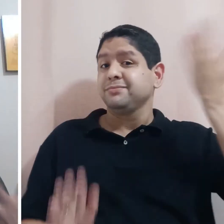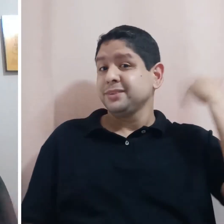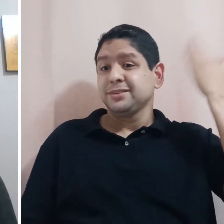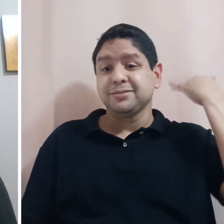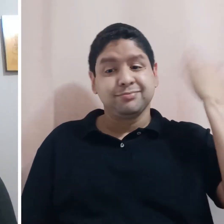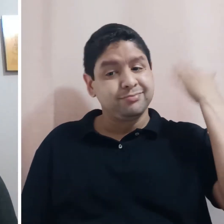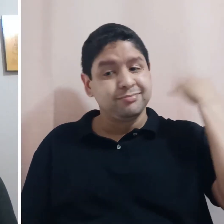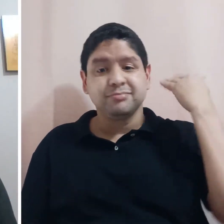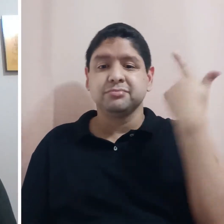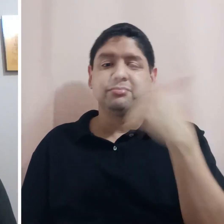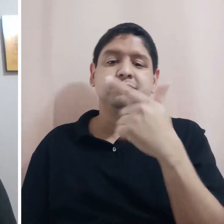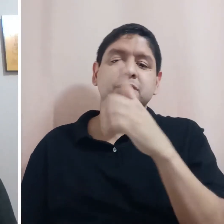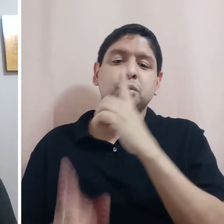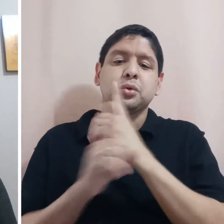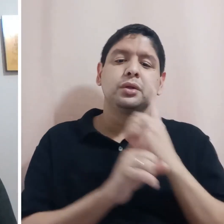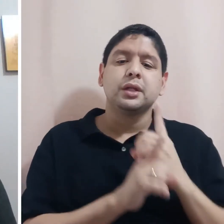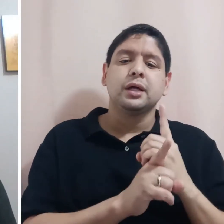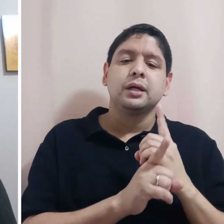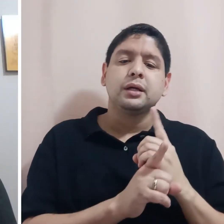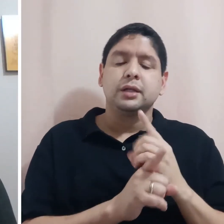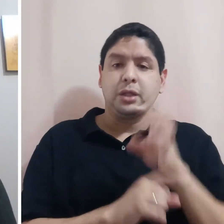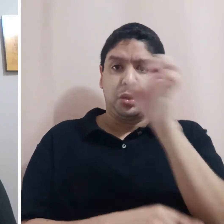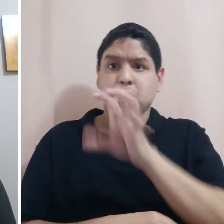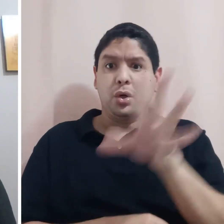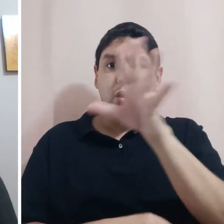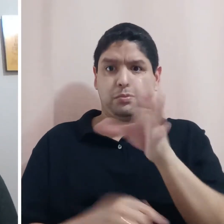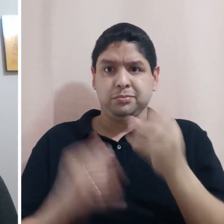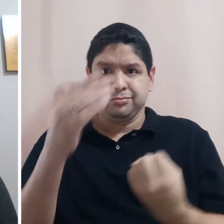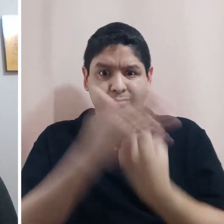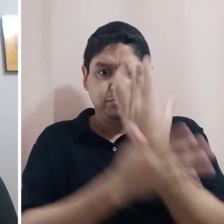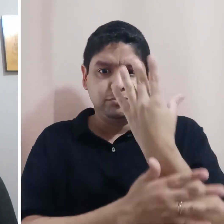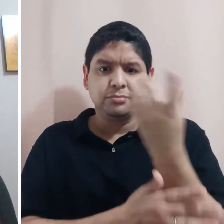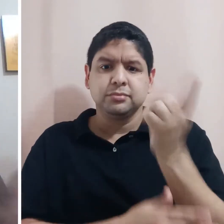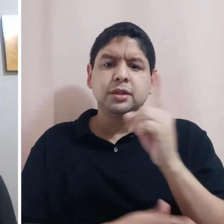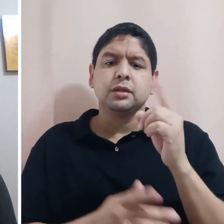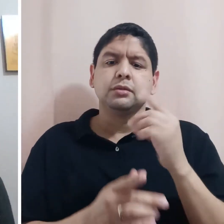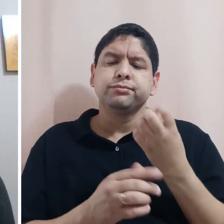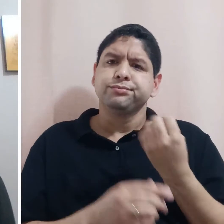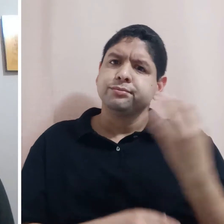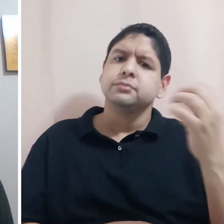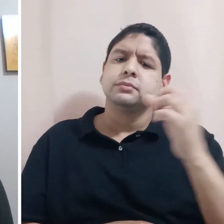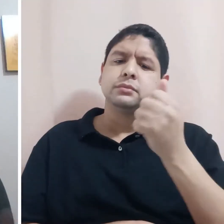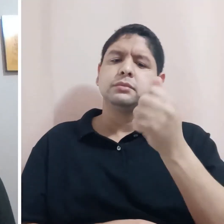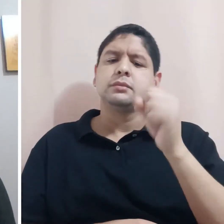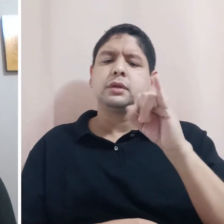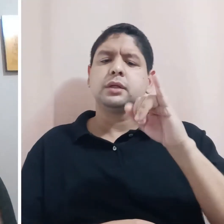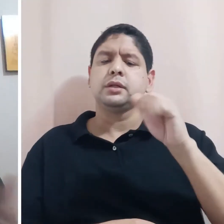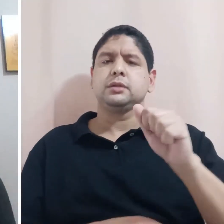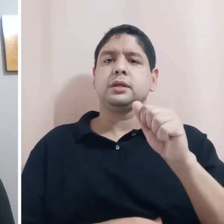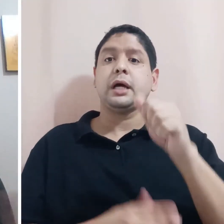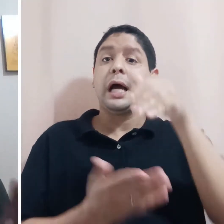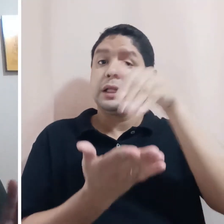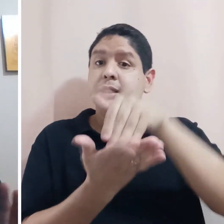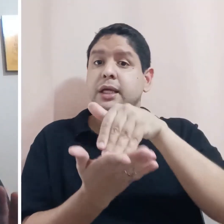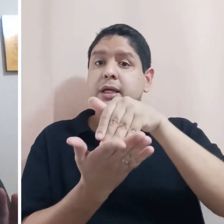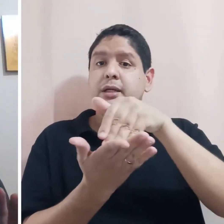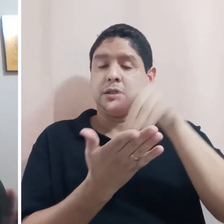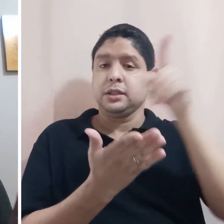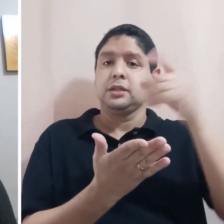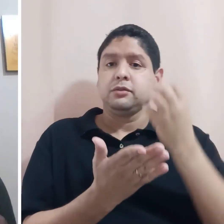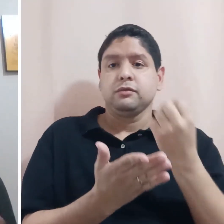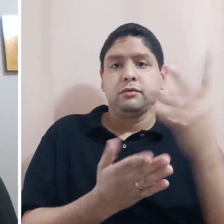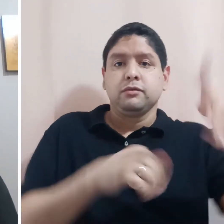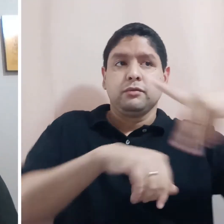mas há séculos atrás elas não eram facilmente encontradas. Elas não nasciam na Europa, elas nasciam na Ásia. Então era preciso